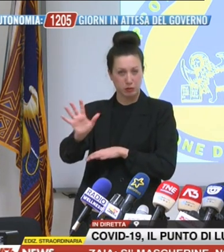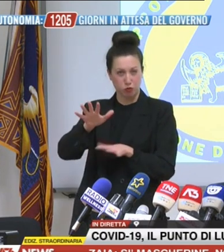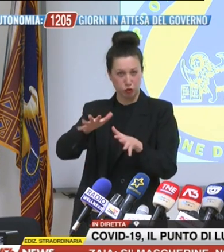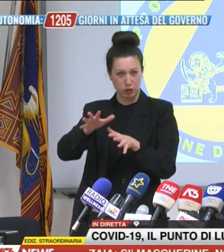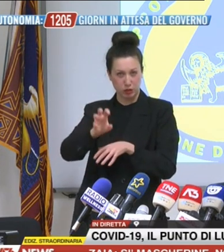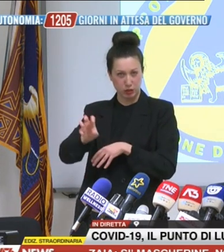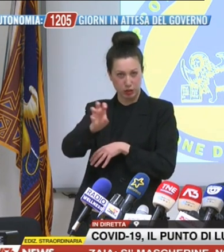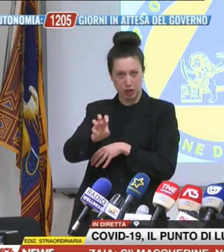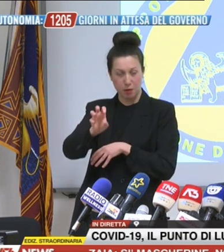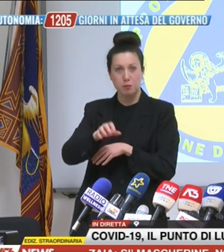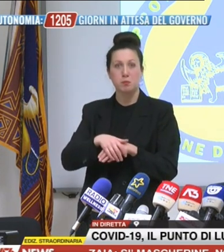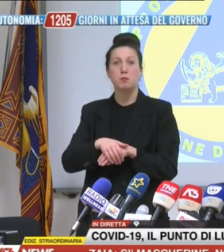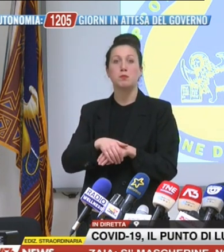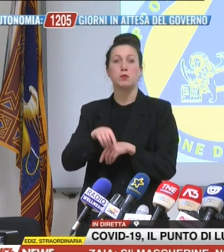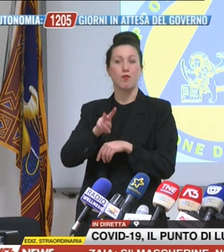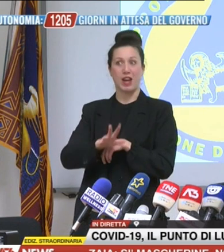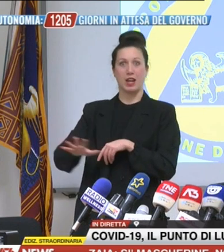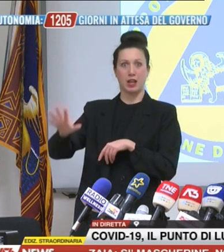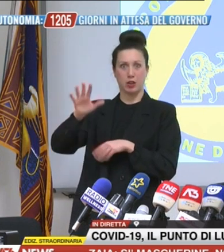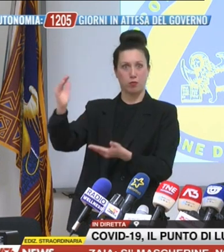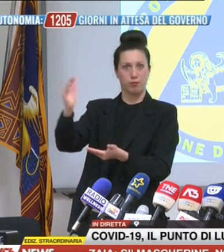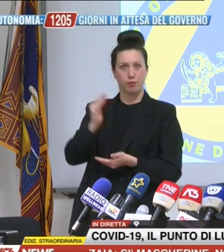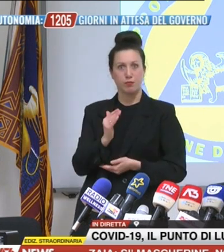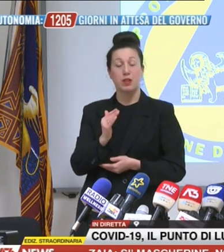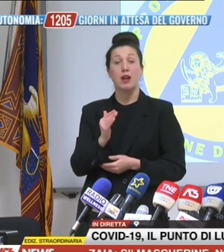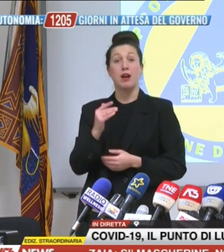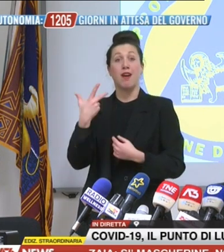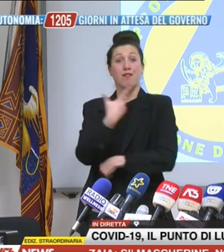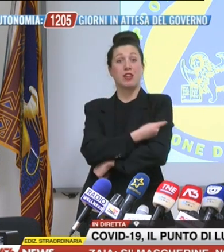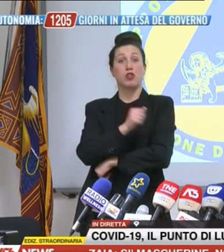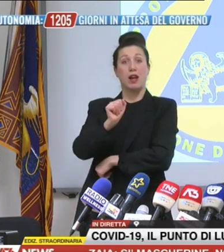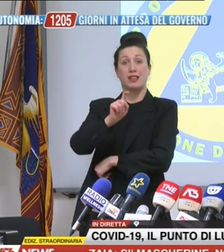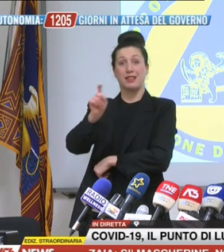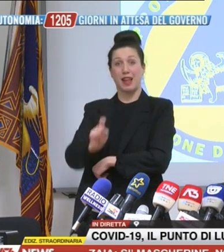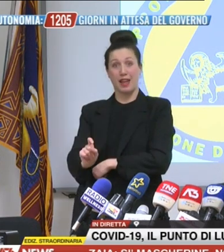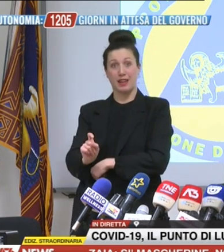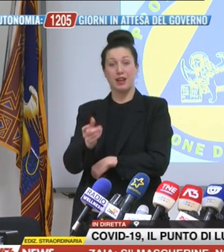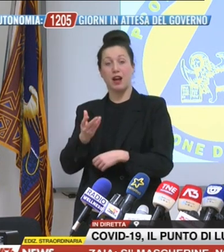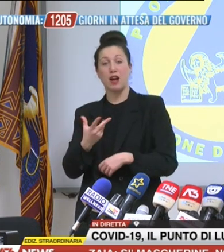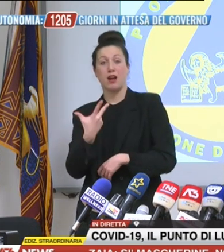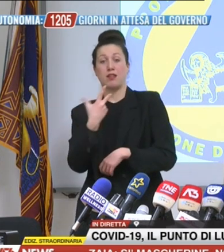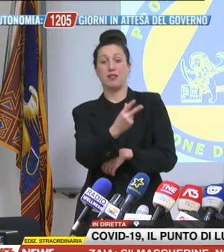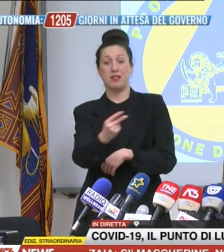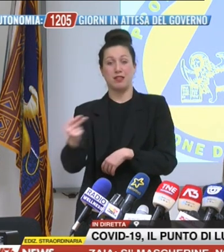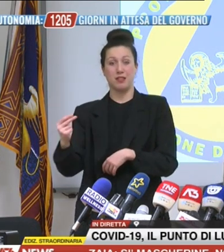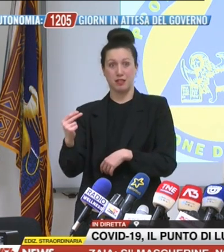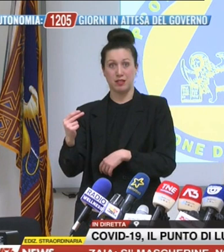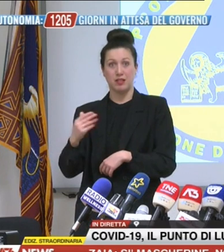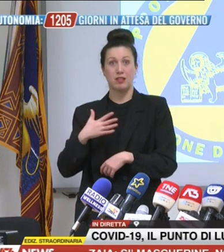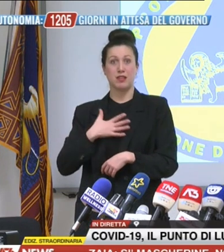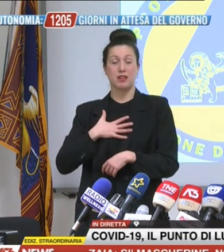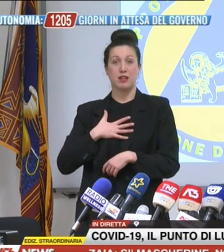il vaccino AstraZeneca verrà somministrato alle categorie dei servizi essenziali 18-55